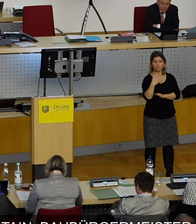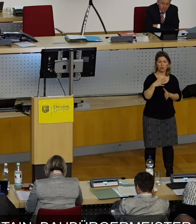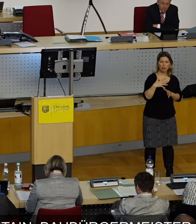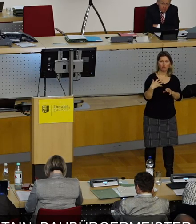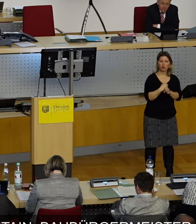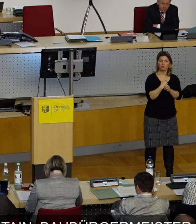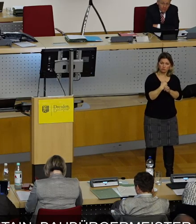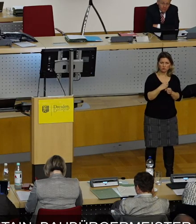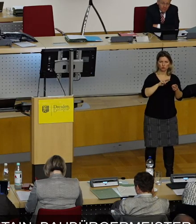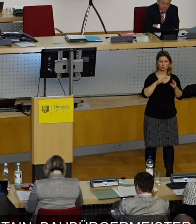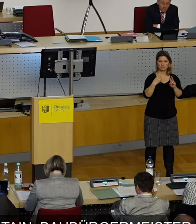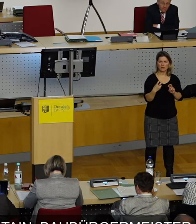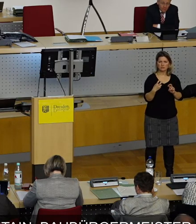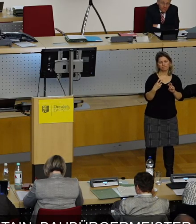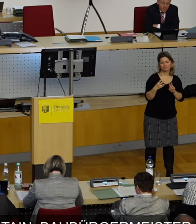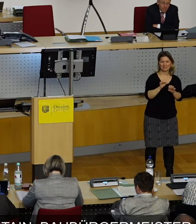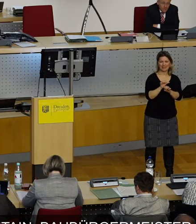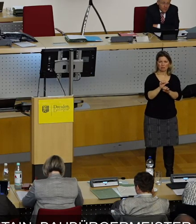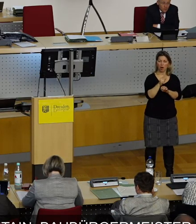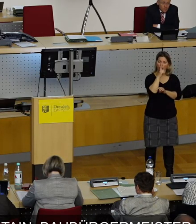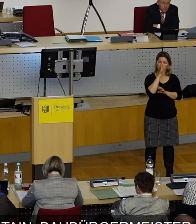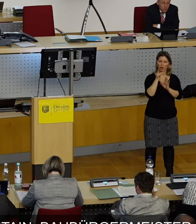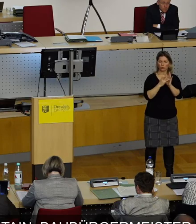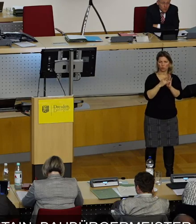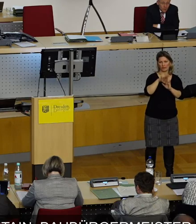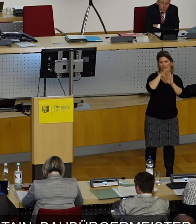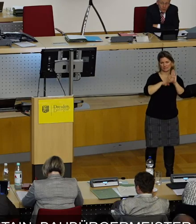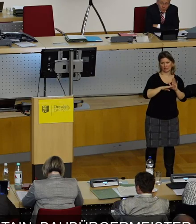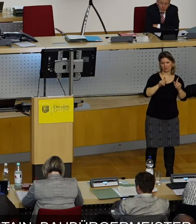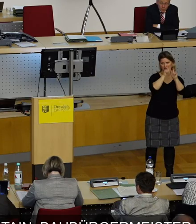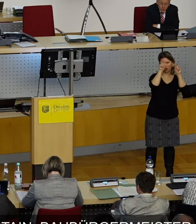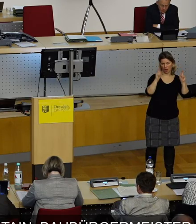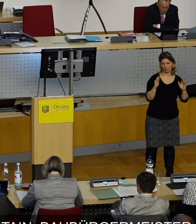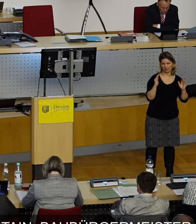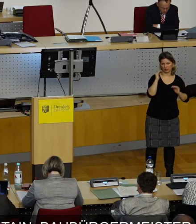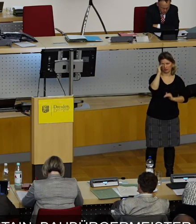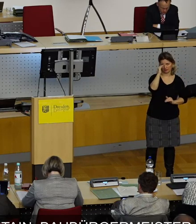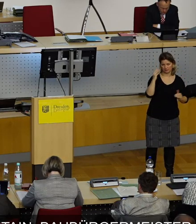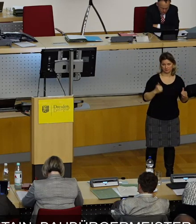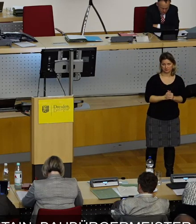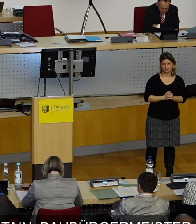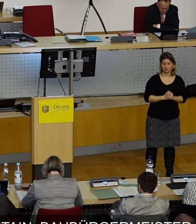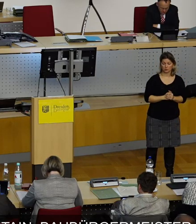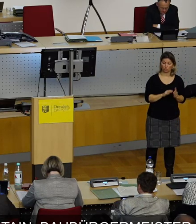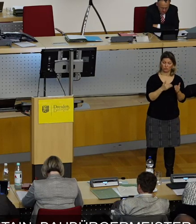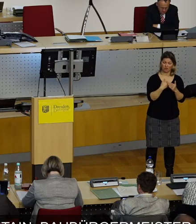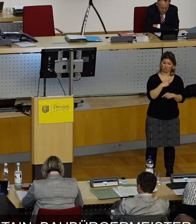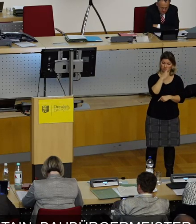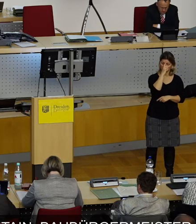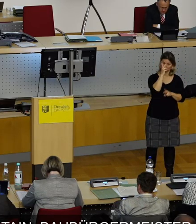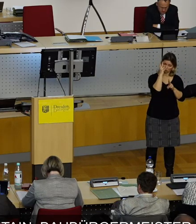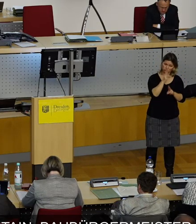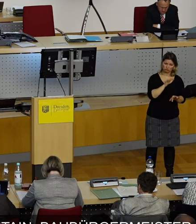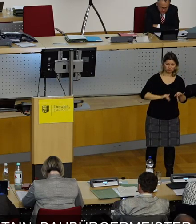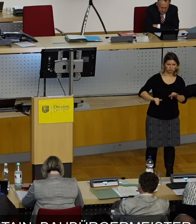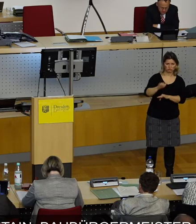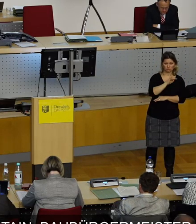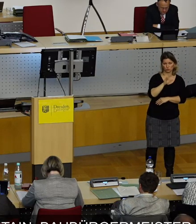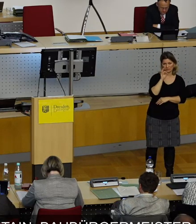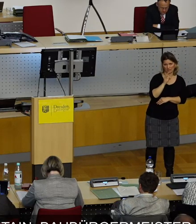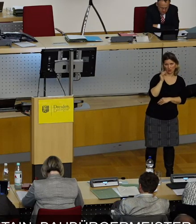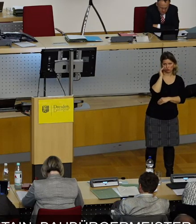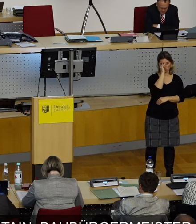manchmal gelingt es nicht, was an den gesetzlichen Rahmenbedingungen liegt. Und ich glaube, wir sollten tatsächlich auch uns sorgfältig damit